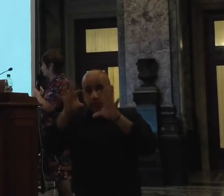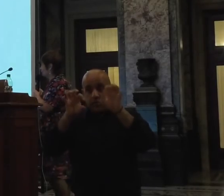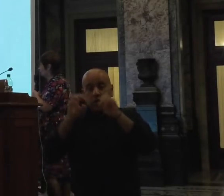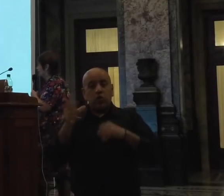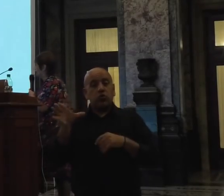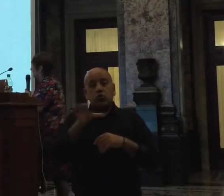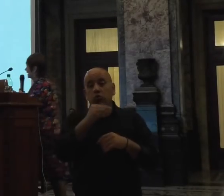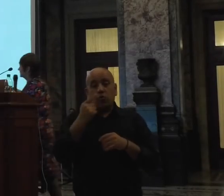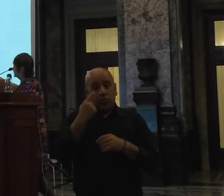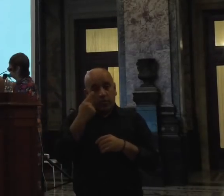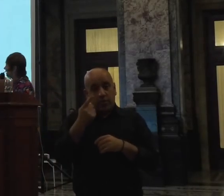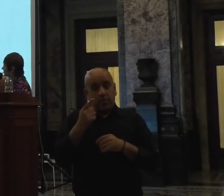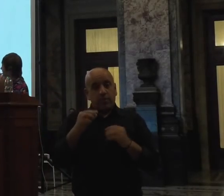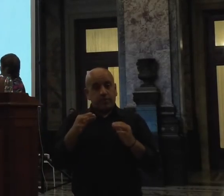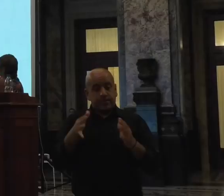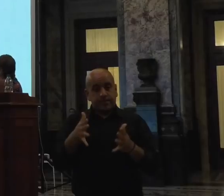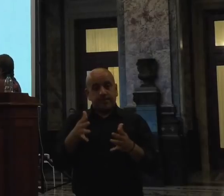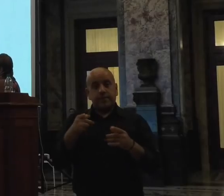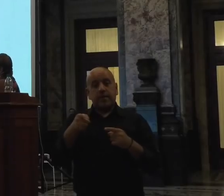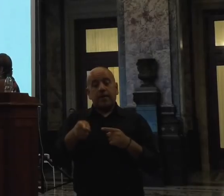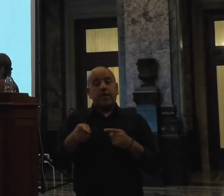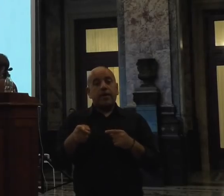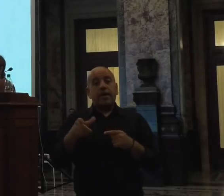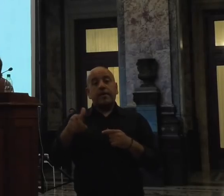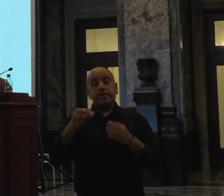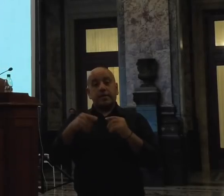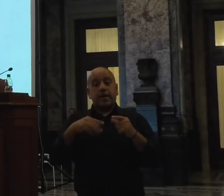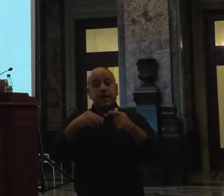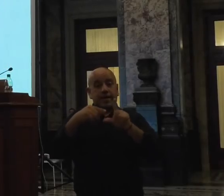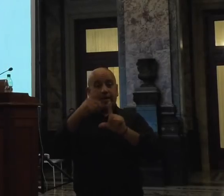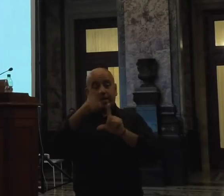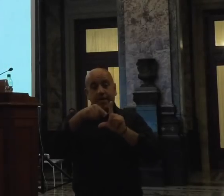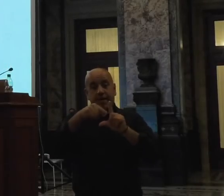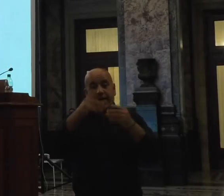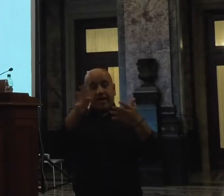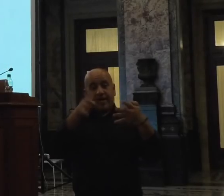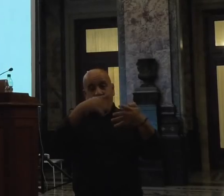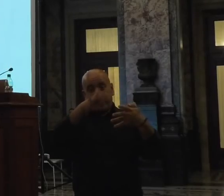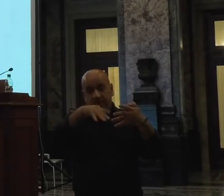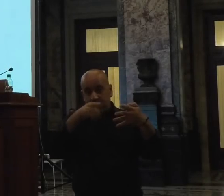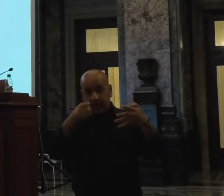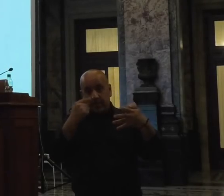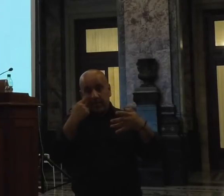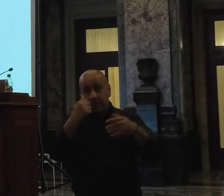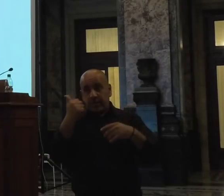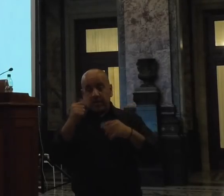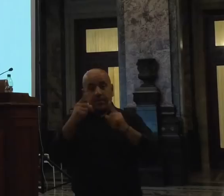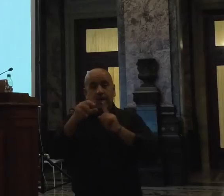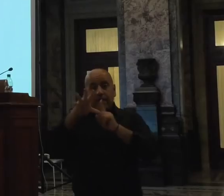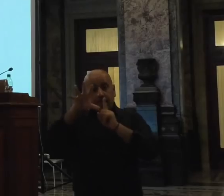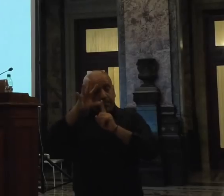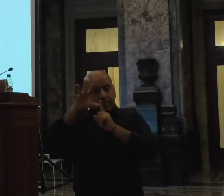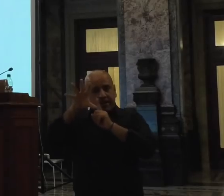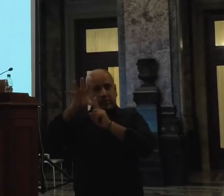que vemos está indicado en esta gráfica, probablemente es la gráfica que más se ha reproducido en percepción,